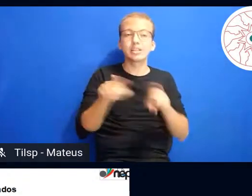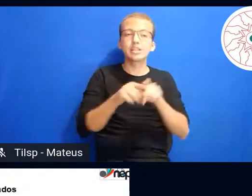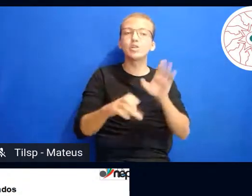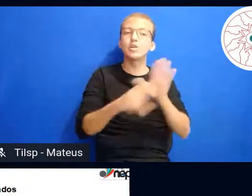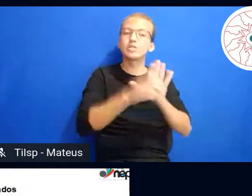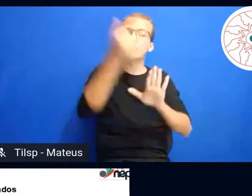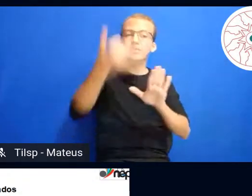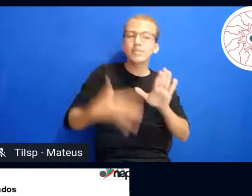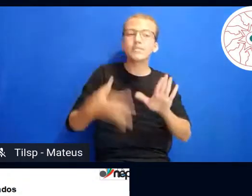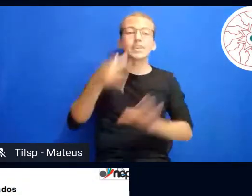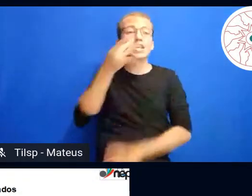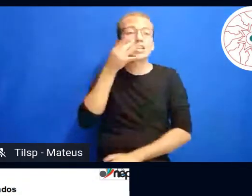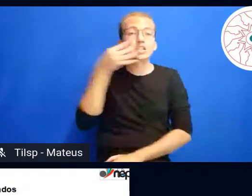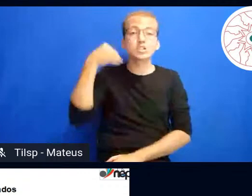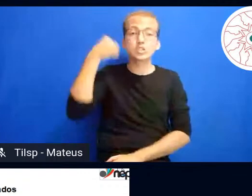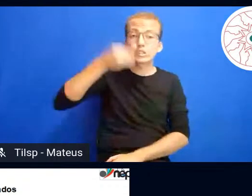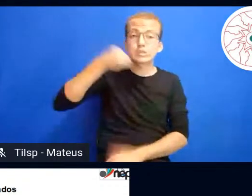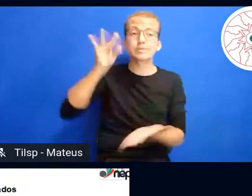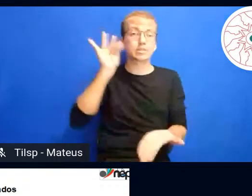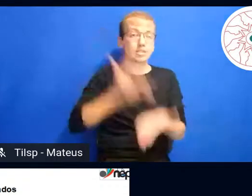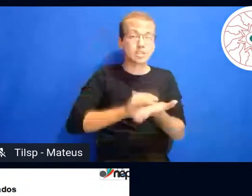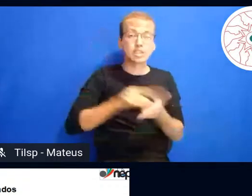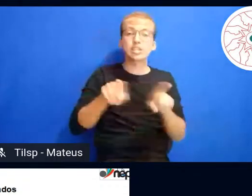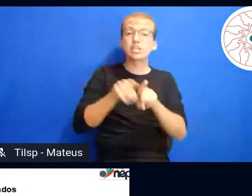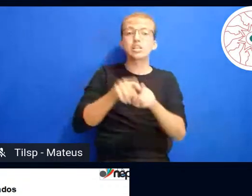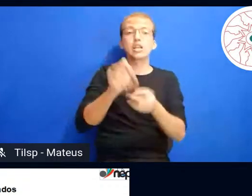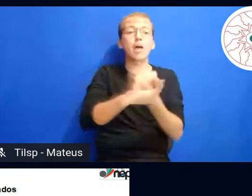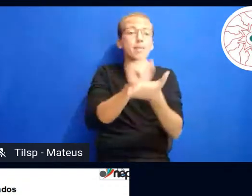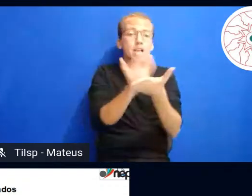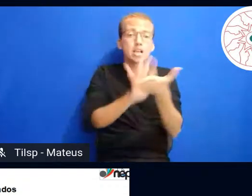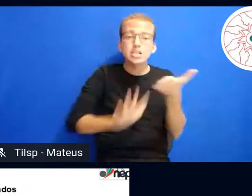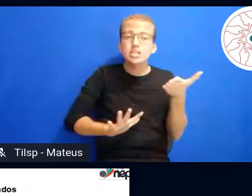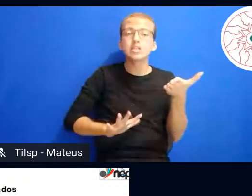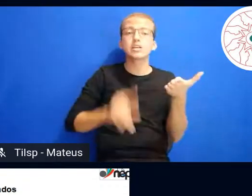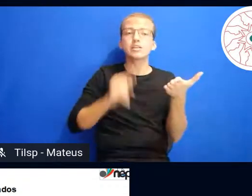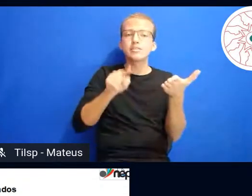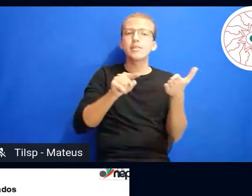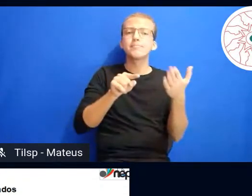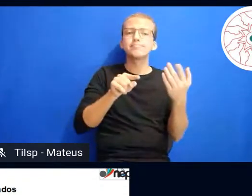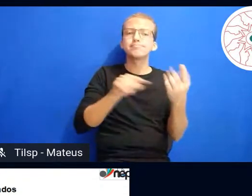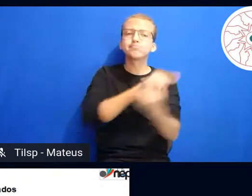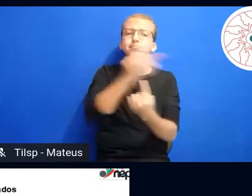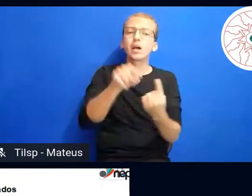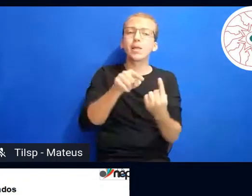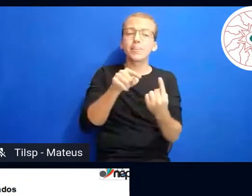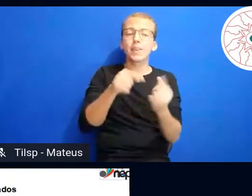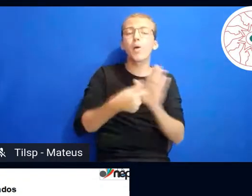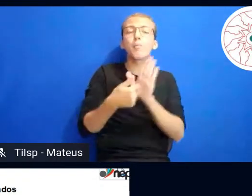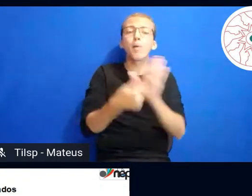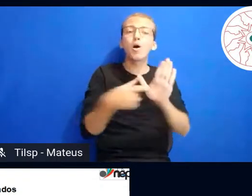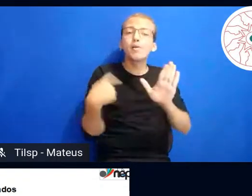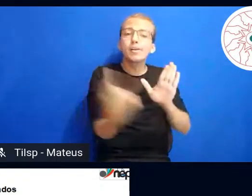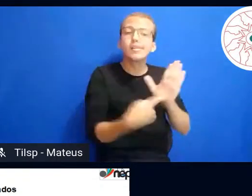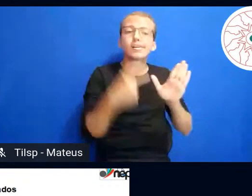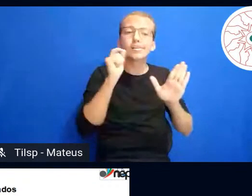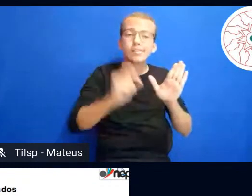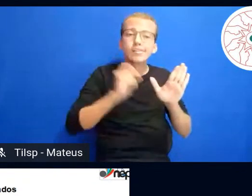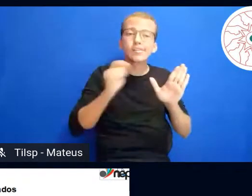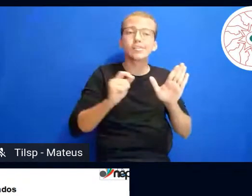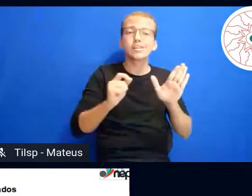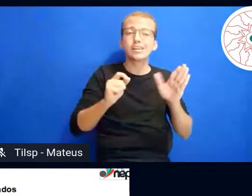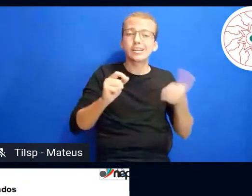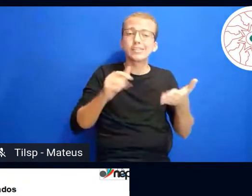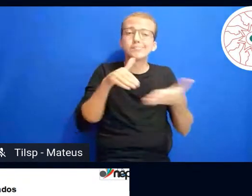atividades que aconteceram dentro de sala de aula, que mostram eh as dificuldades de barreiras culturais e comunicacionais desses